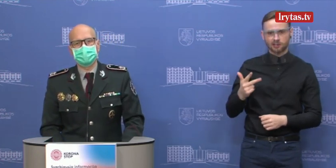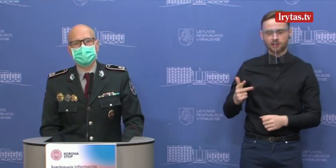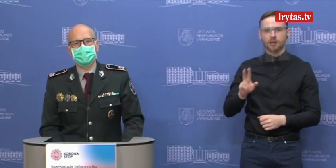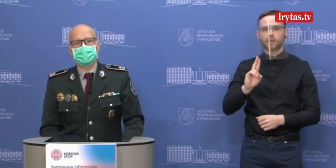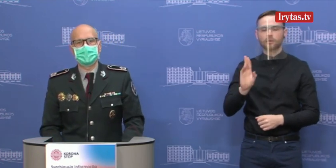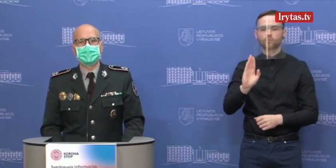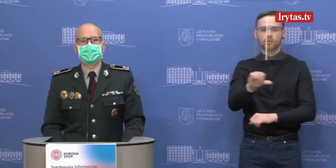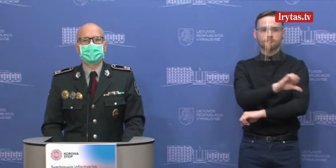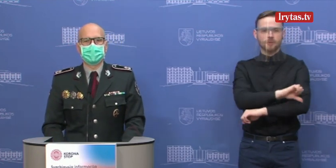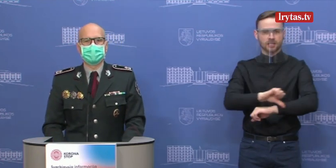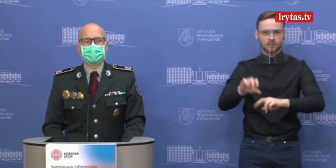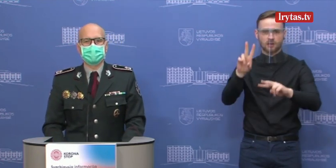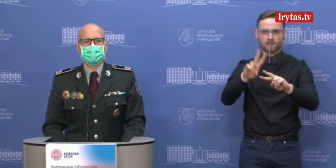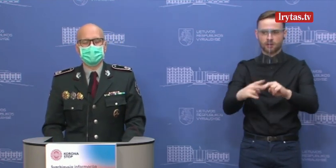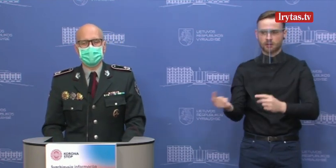per valstybės sieną,